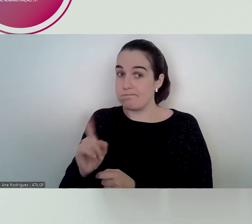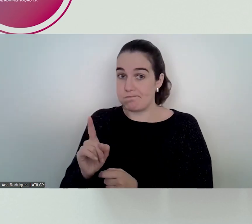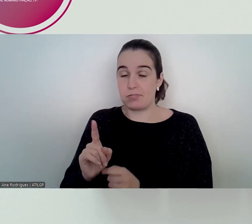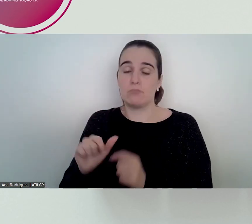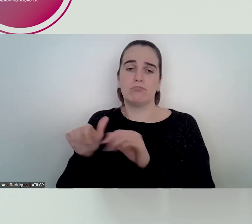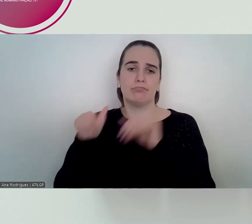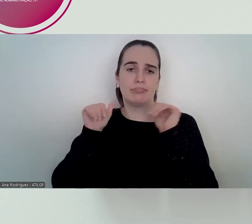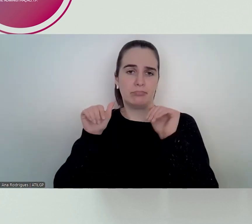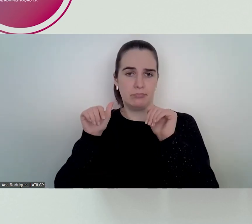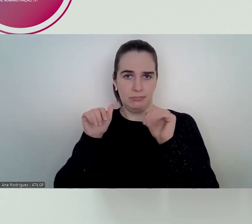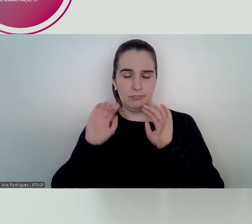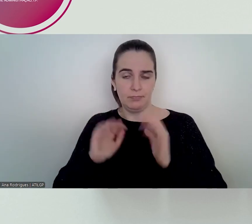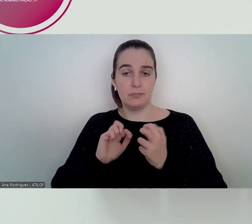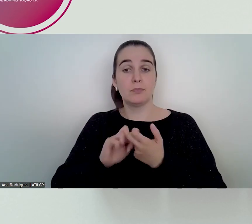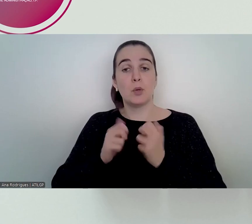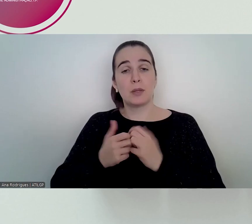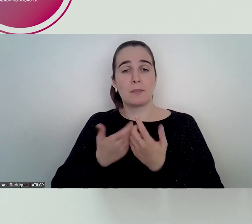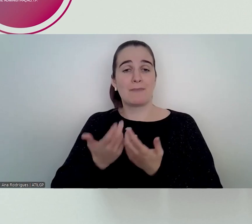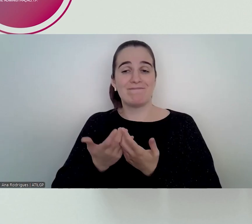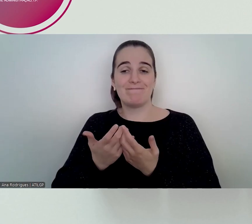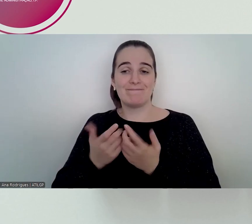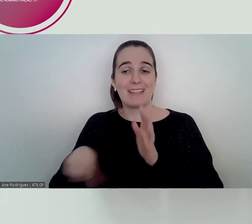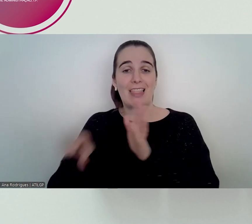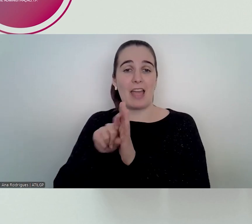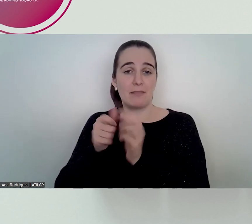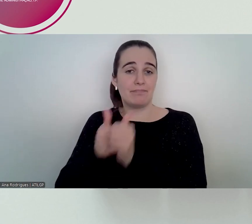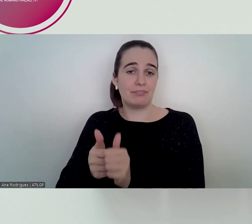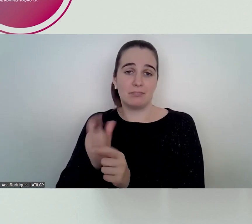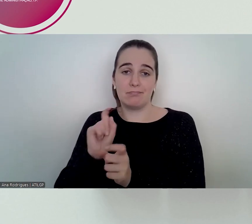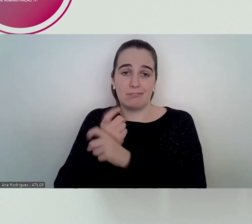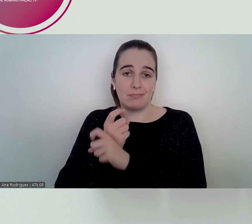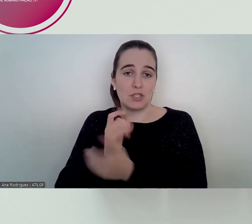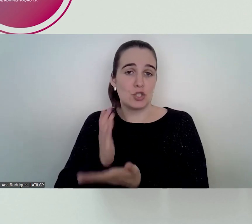E, para além disso, o que existe é a verificação do cumprimento da lei. Costuma-se